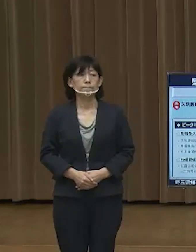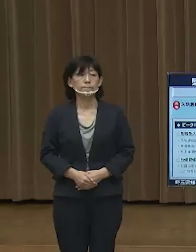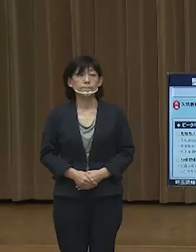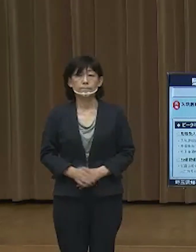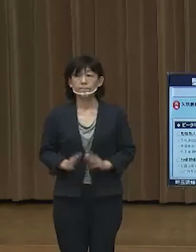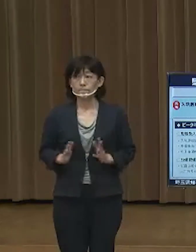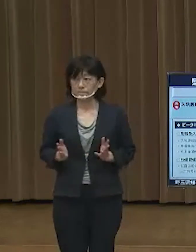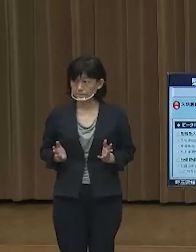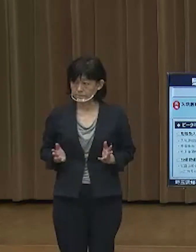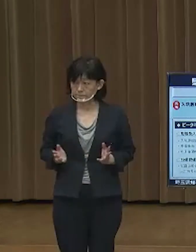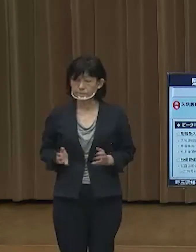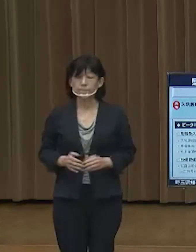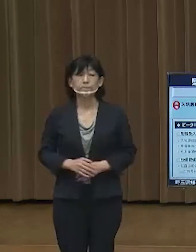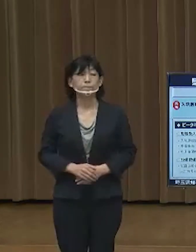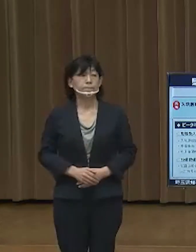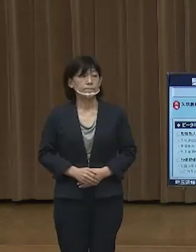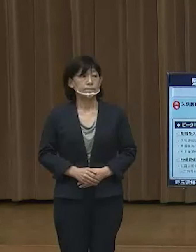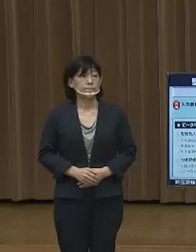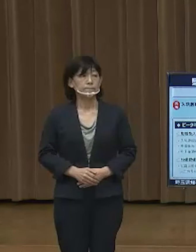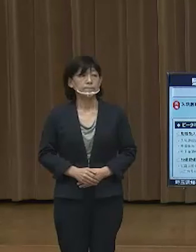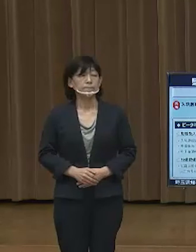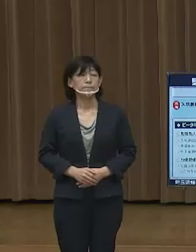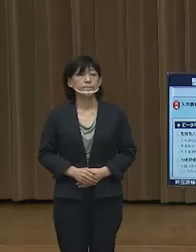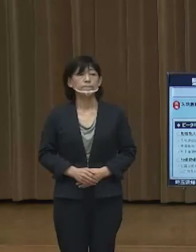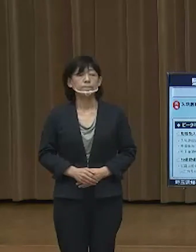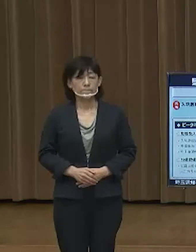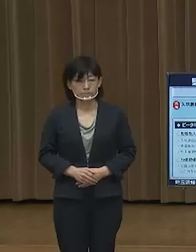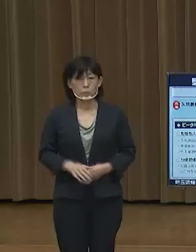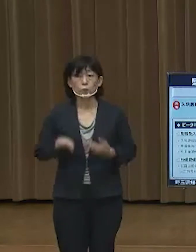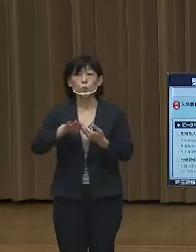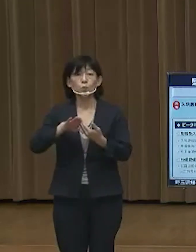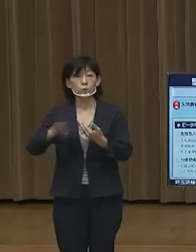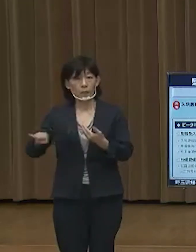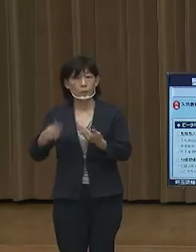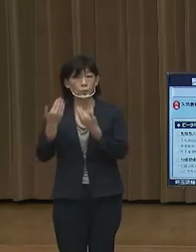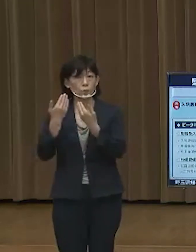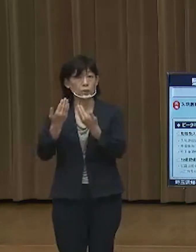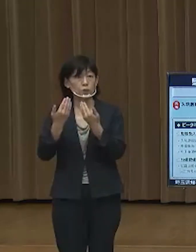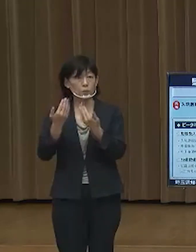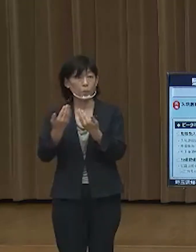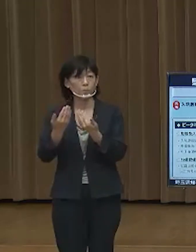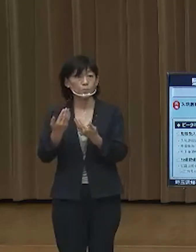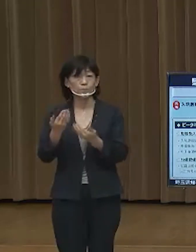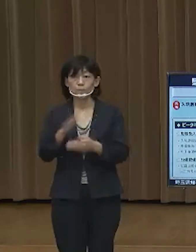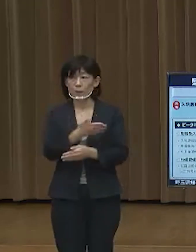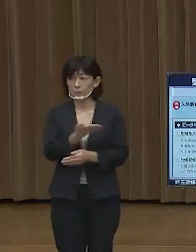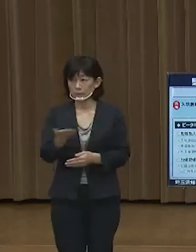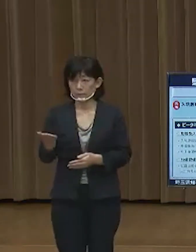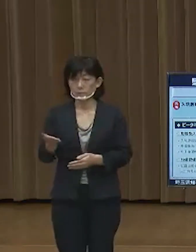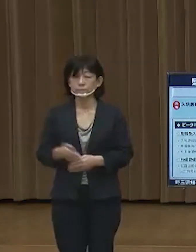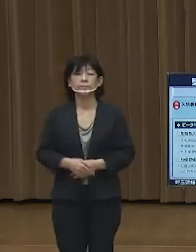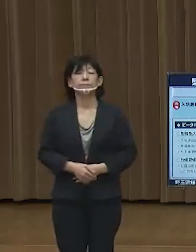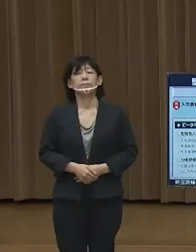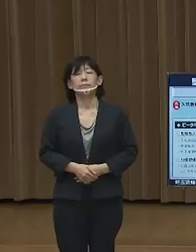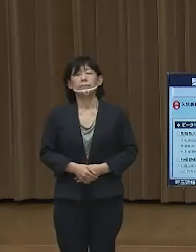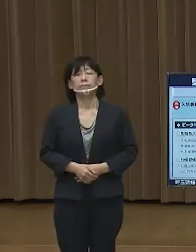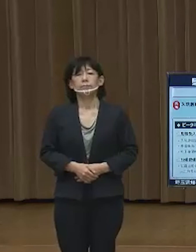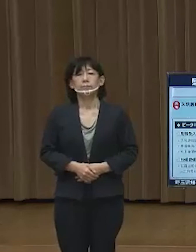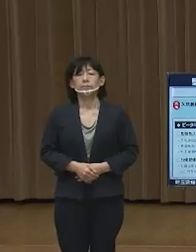よろしい でしょうか。そうしましたら、その他の質問、各社さんお願いします。